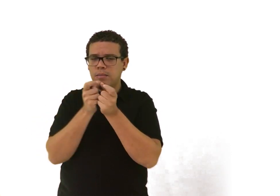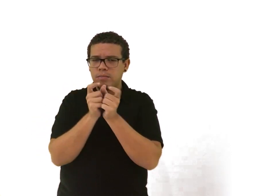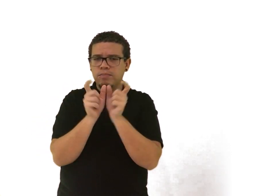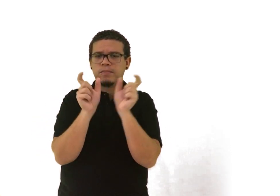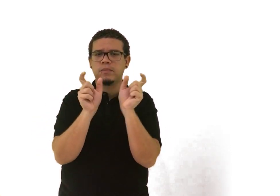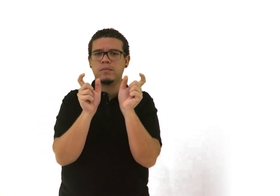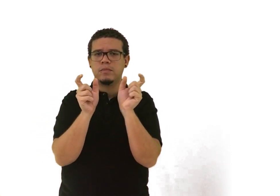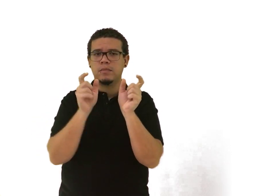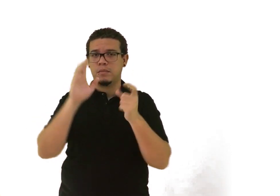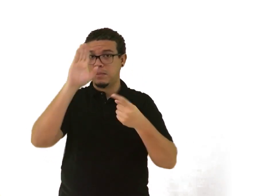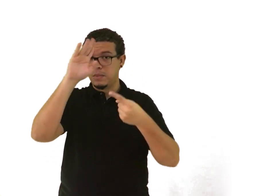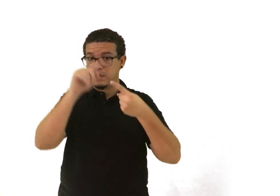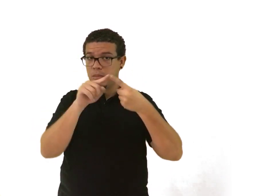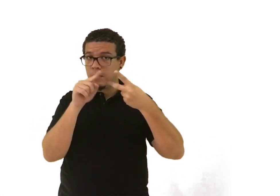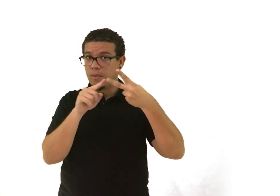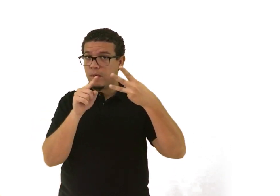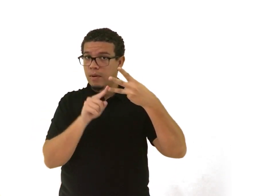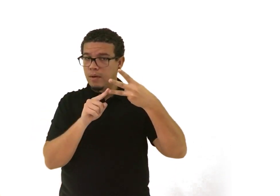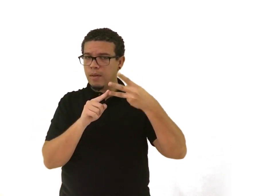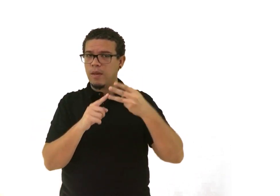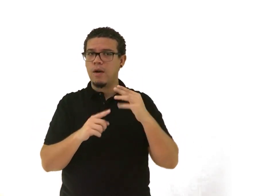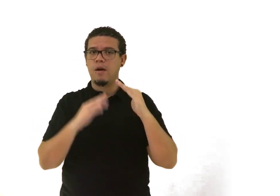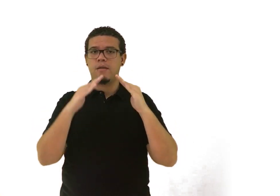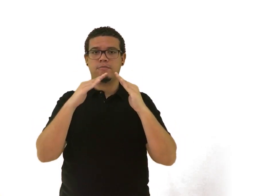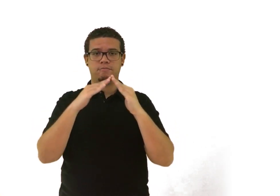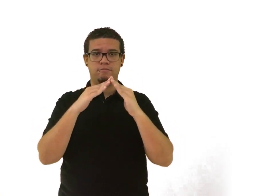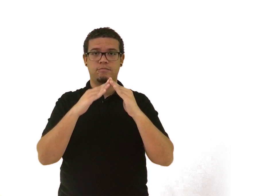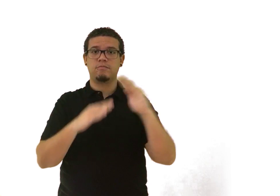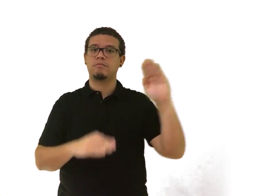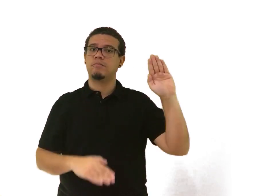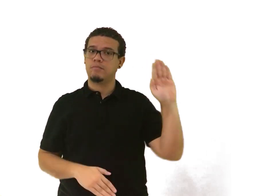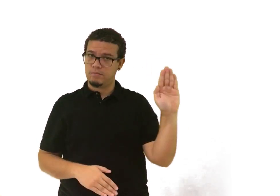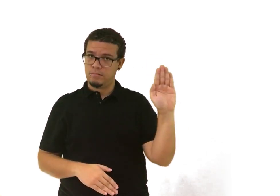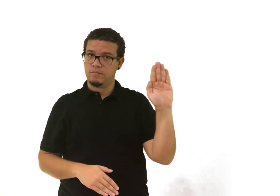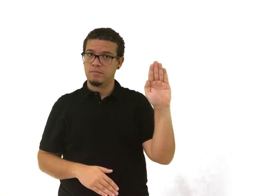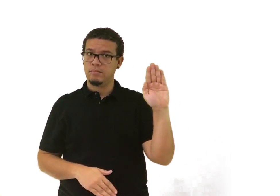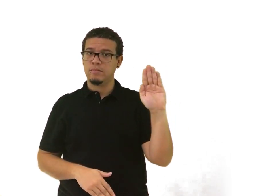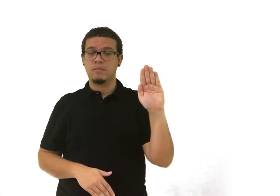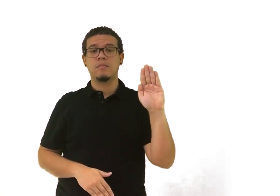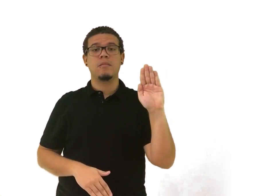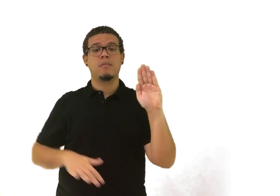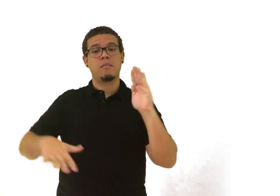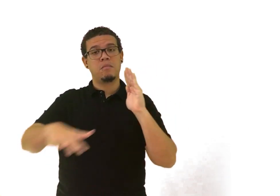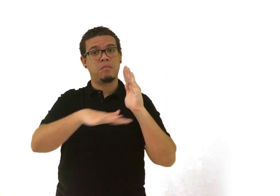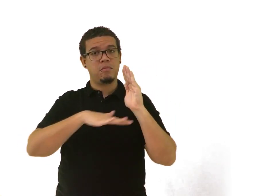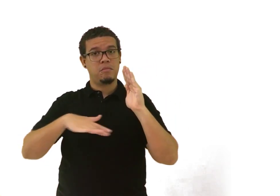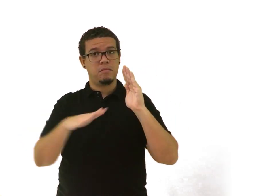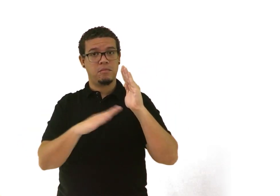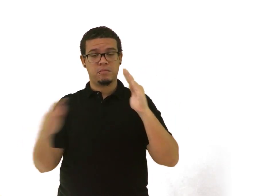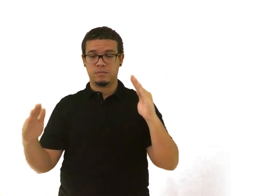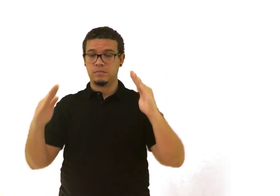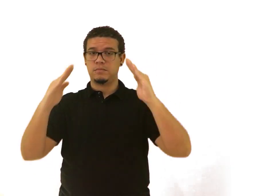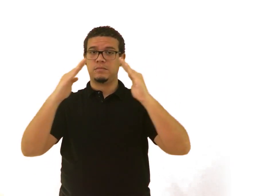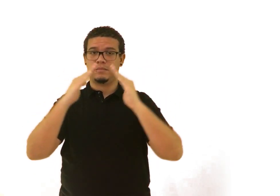gente também fez a produção desses 3 elementos de forma mínima.